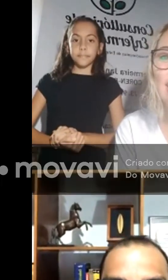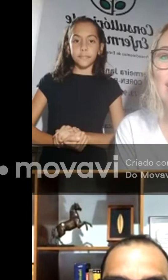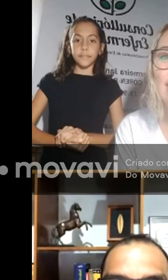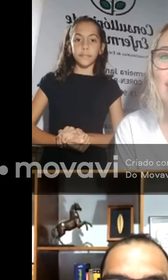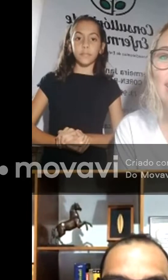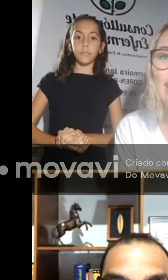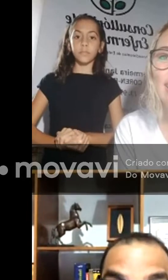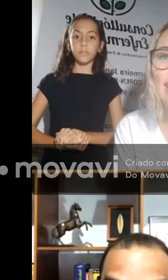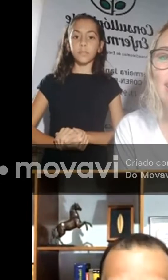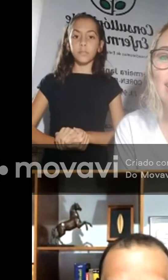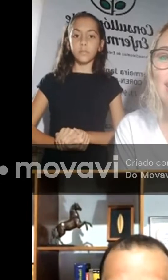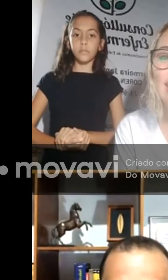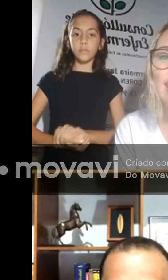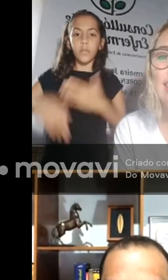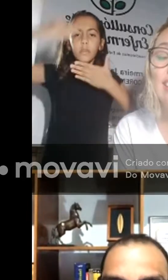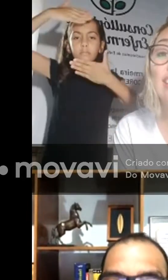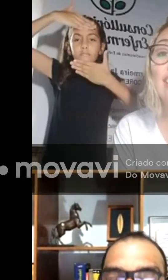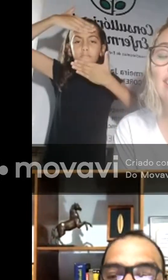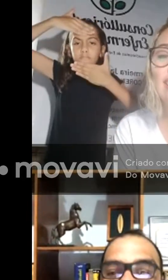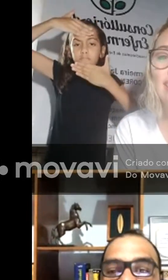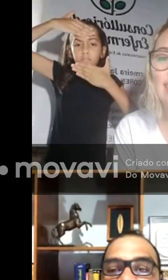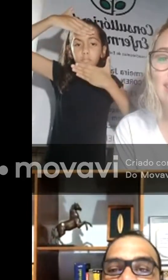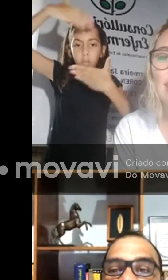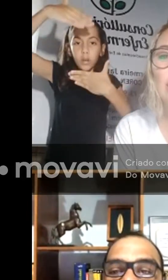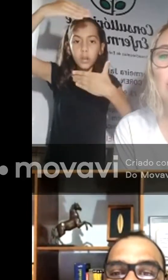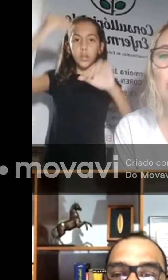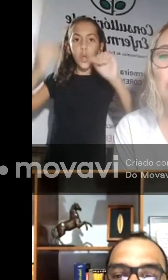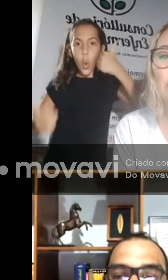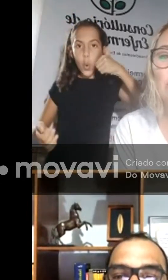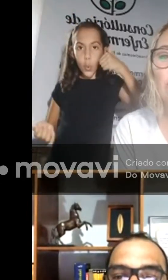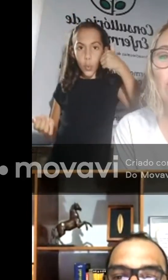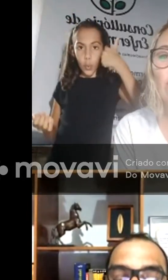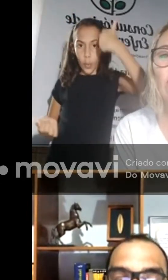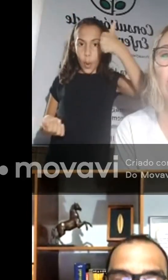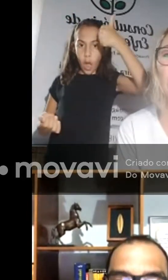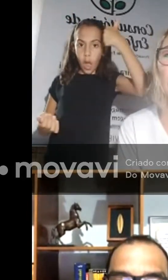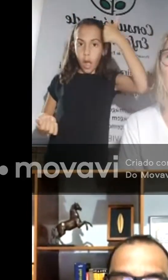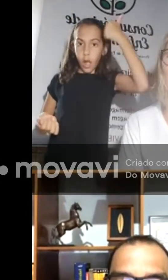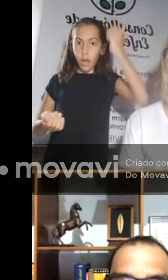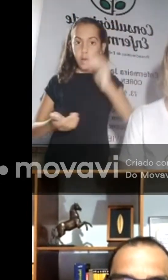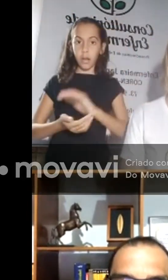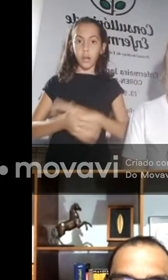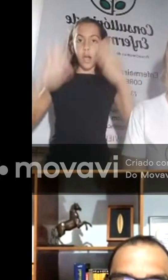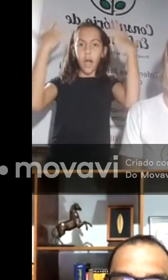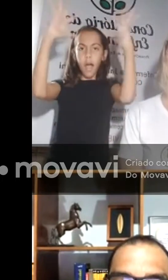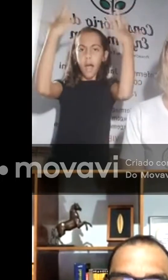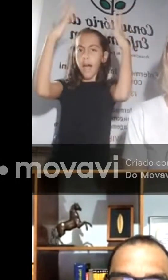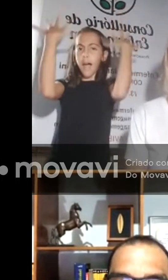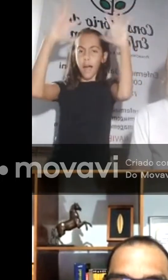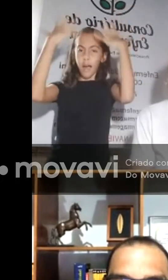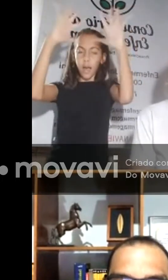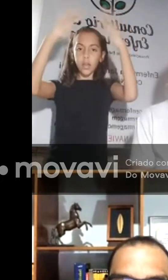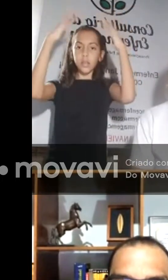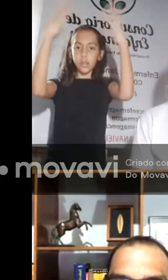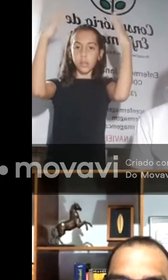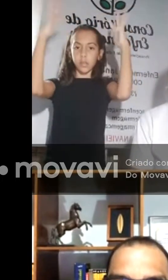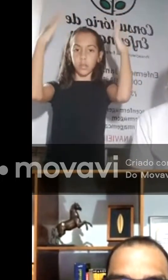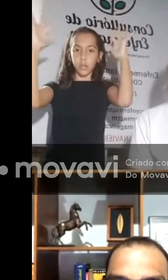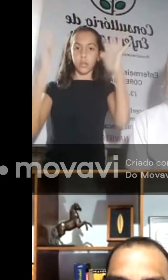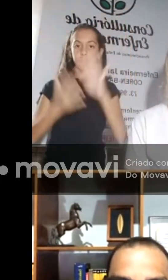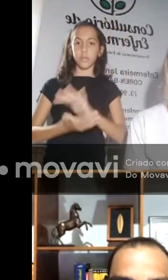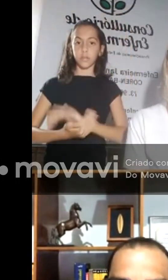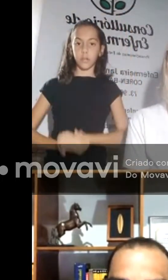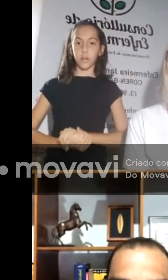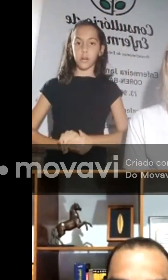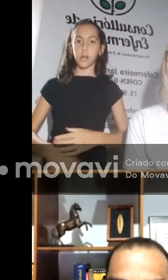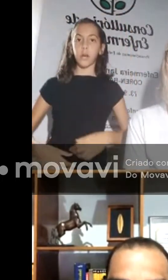para agradecer primeiro, né, e parabenizar a equipe que vem acompanhando